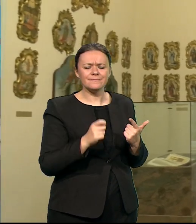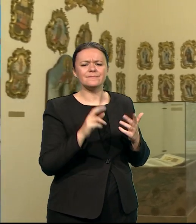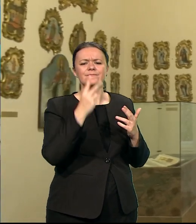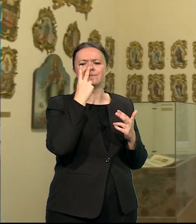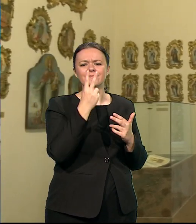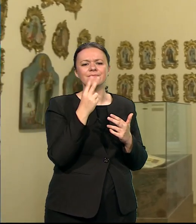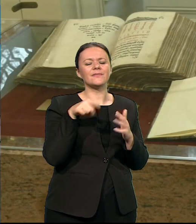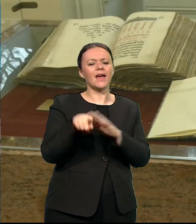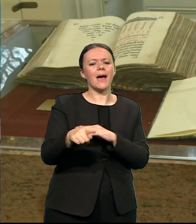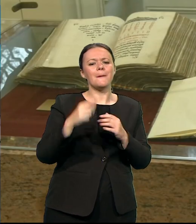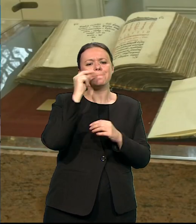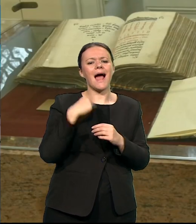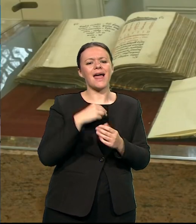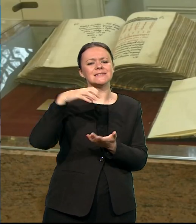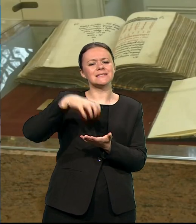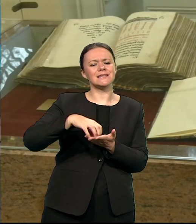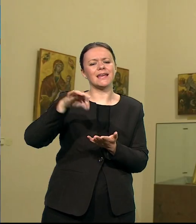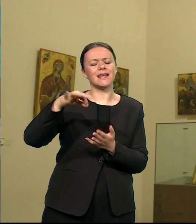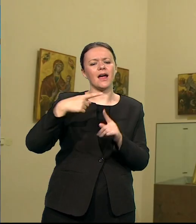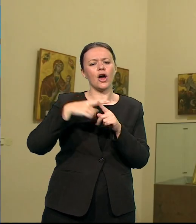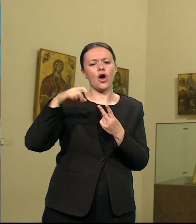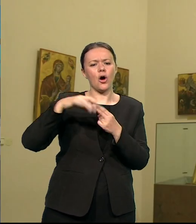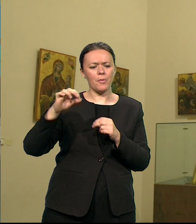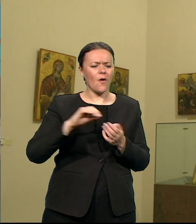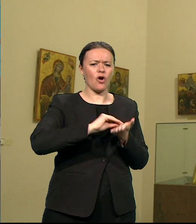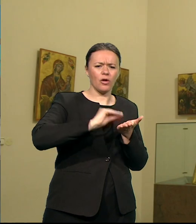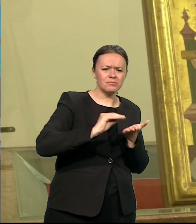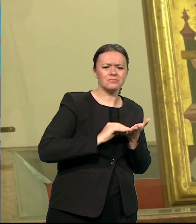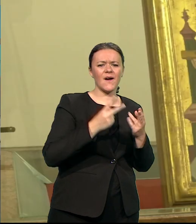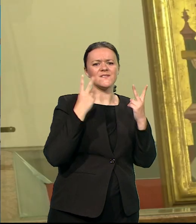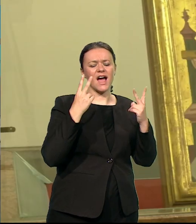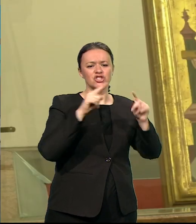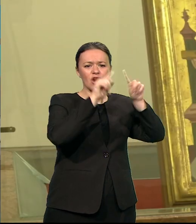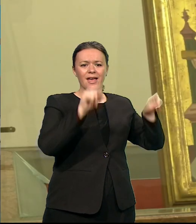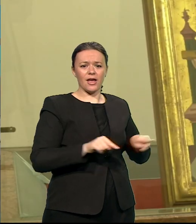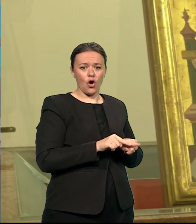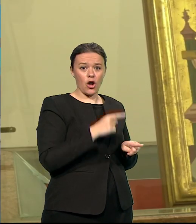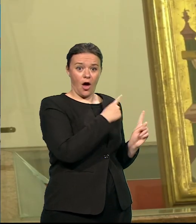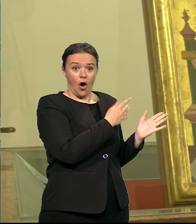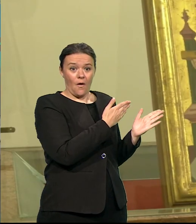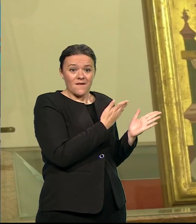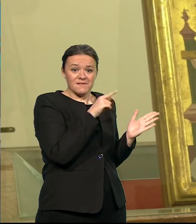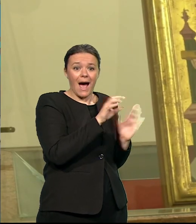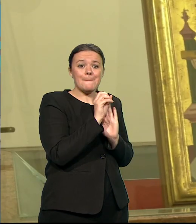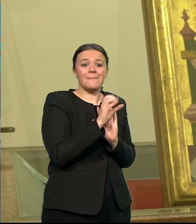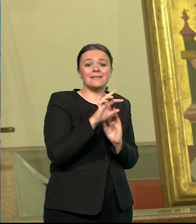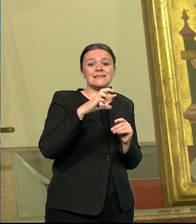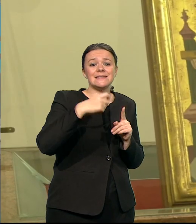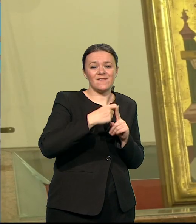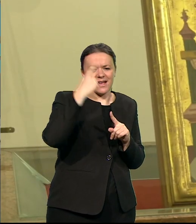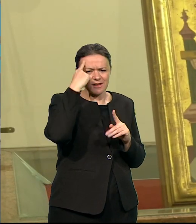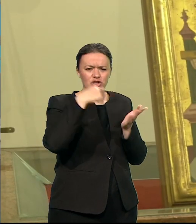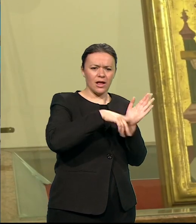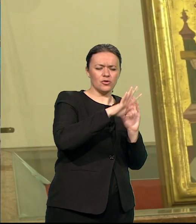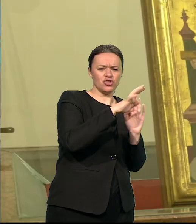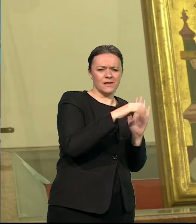iz manastira Hopovo, brojne rukopise i vredne ikone, među kojima je i ova iz 15. veka.